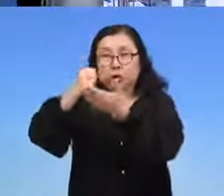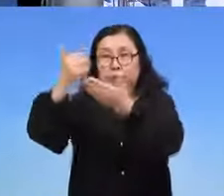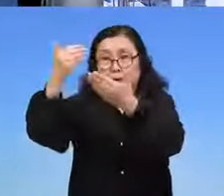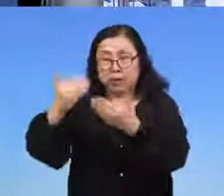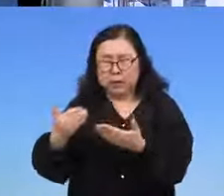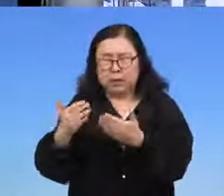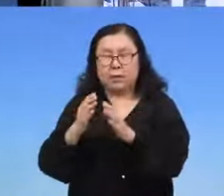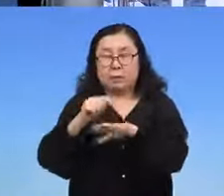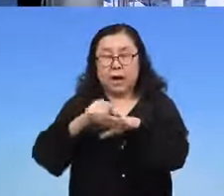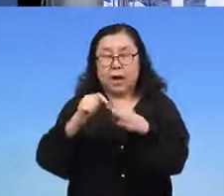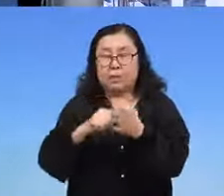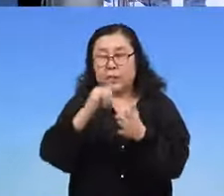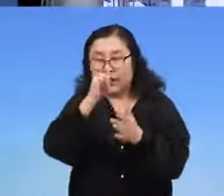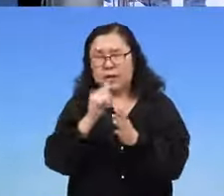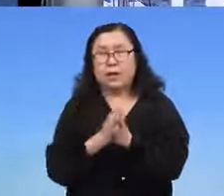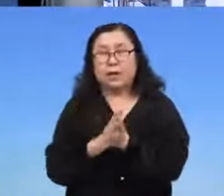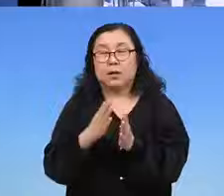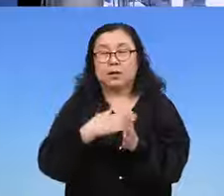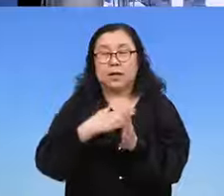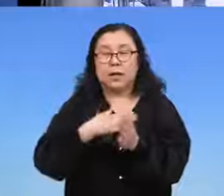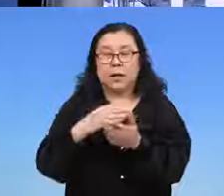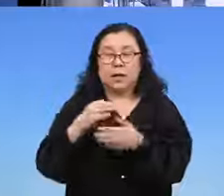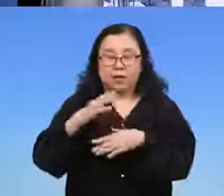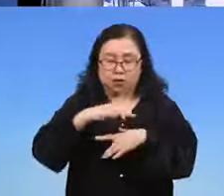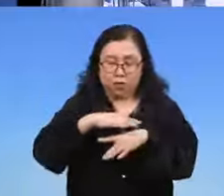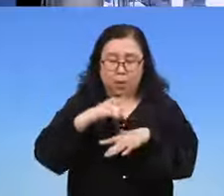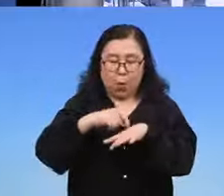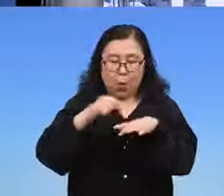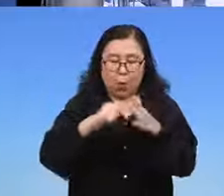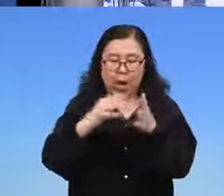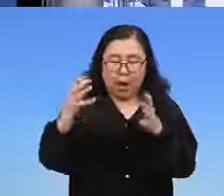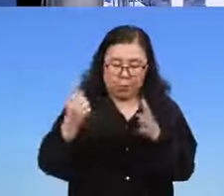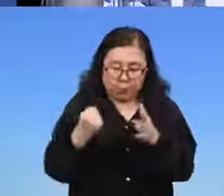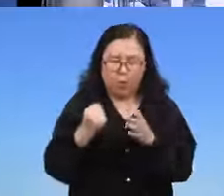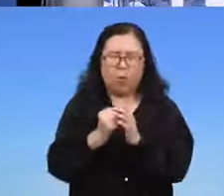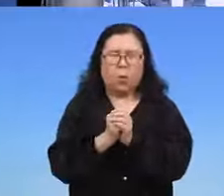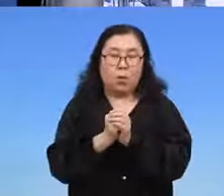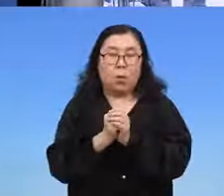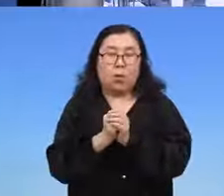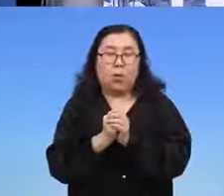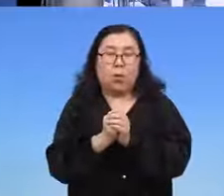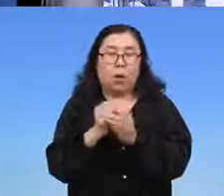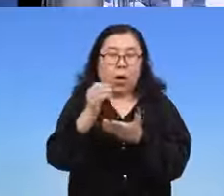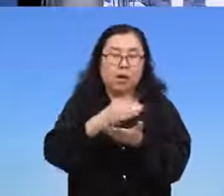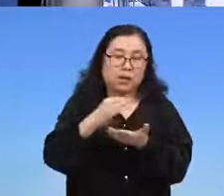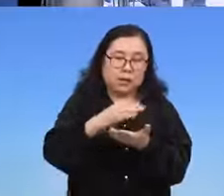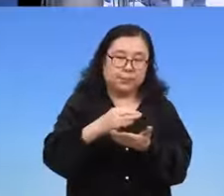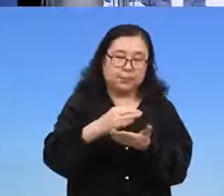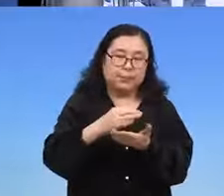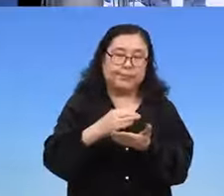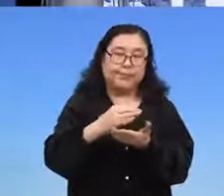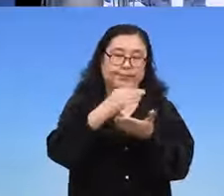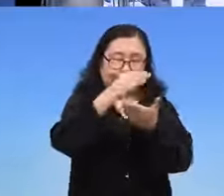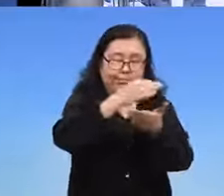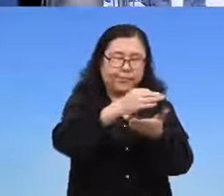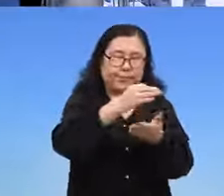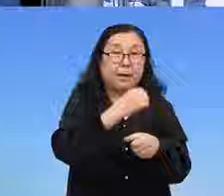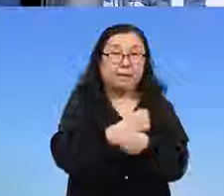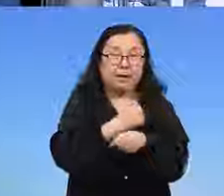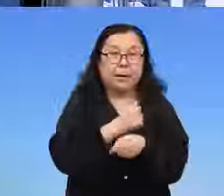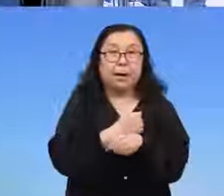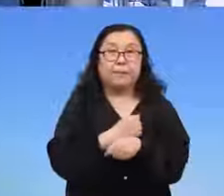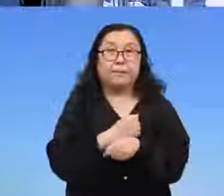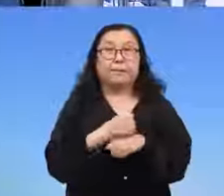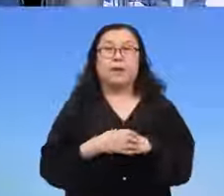보냅니다. 저희는 쌀과 김치는 있어서 먹고 사는데 쌀마저 없으시면 그건 정말 비참할 것 같아요. 그러면서 본인은